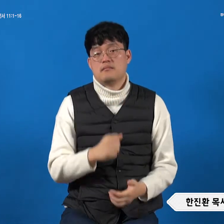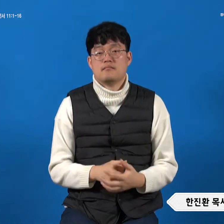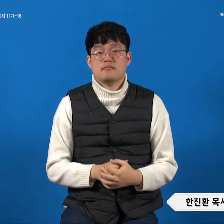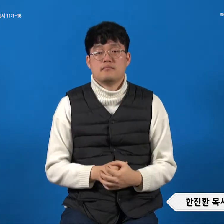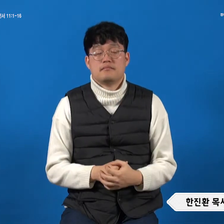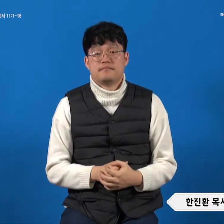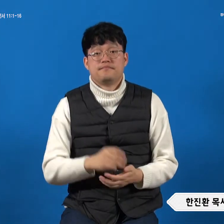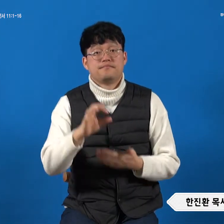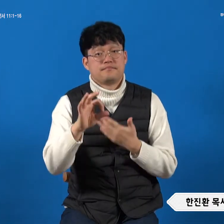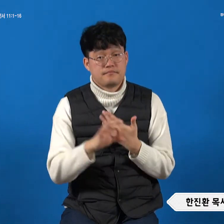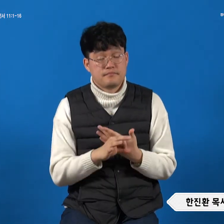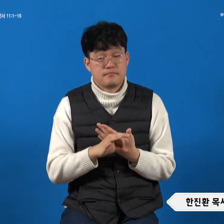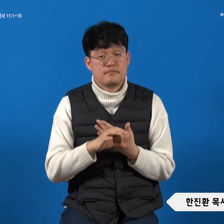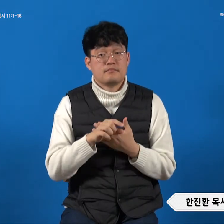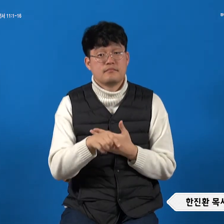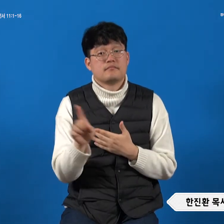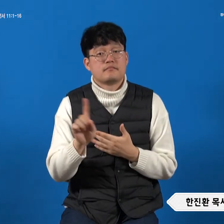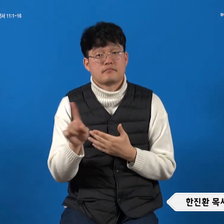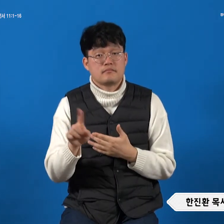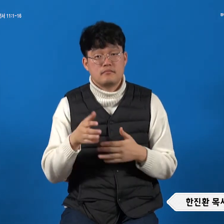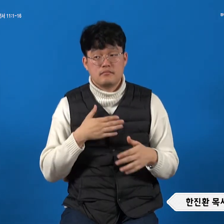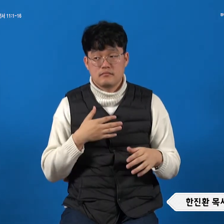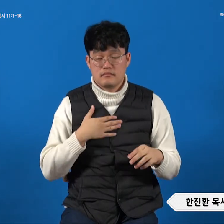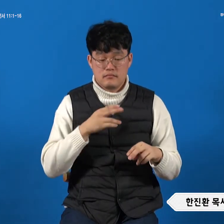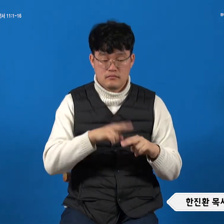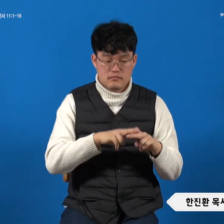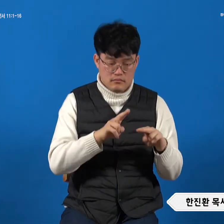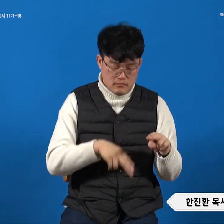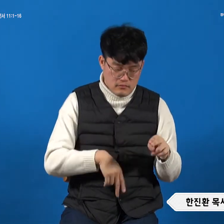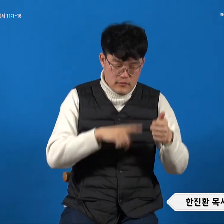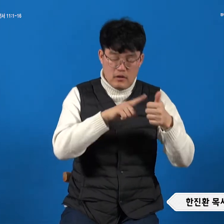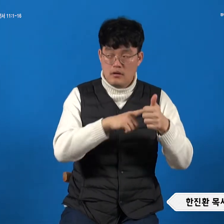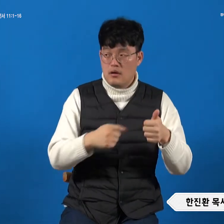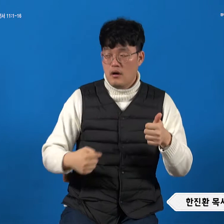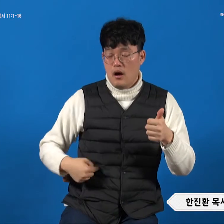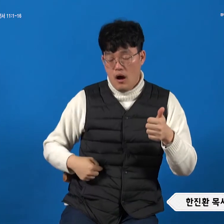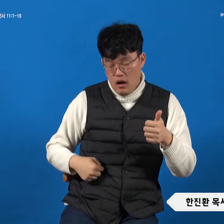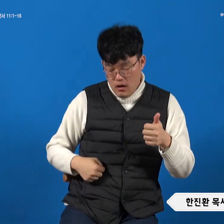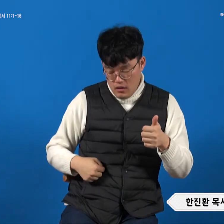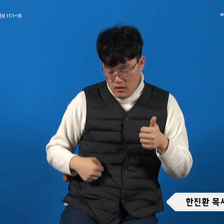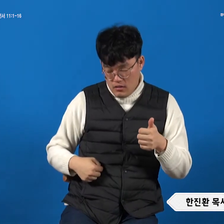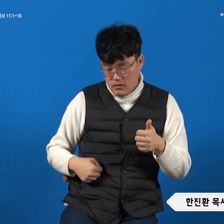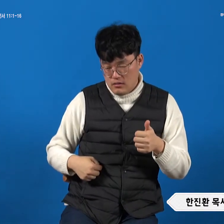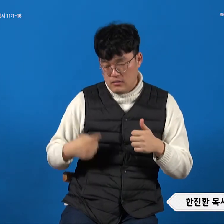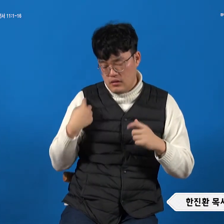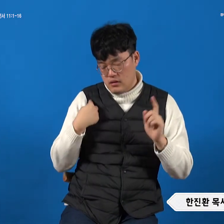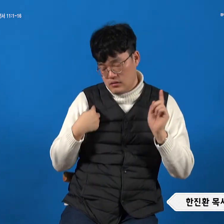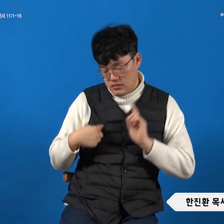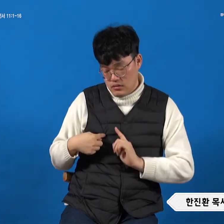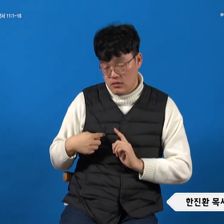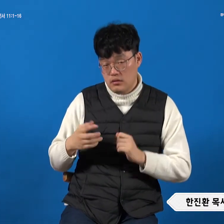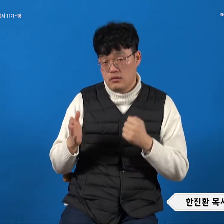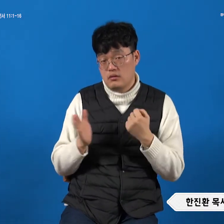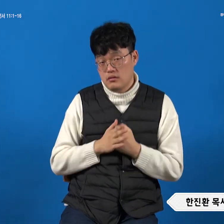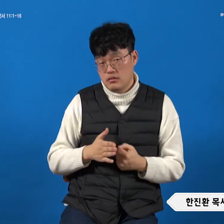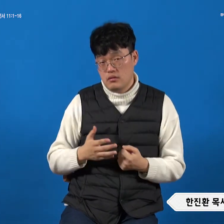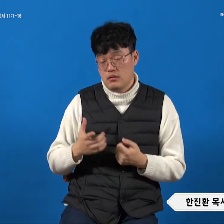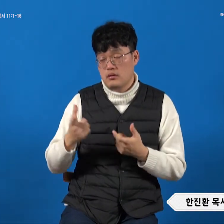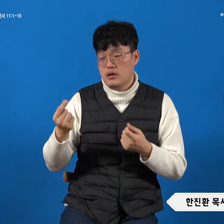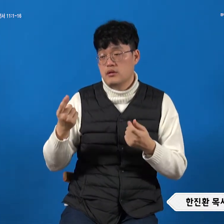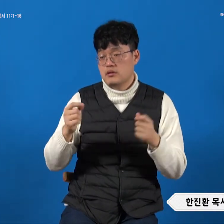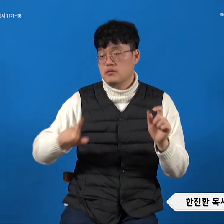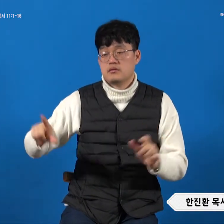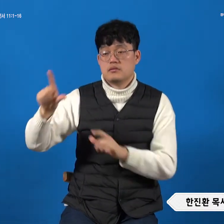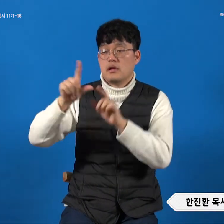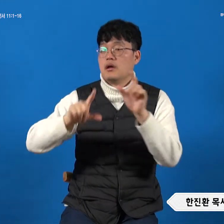것입니다. 그러면 그 말은 실직한 이 가장에게 비수처럼 와서 꽂히는 것이죠. 그러니 같이